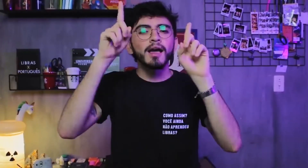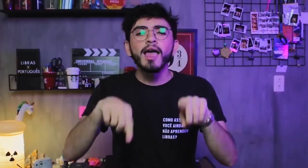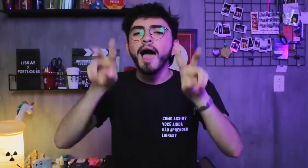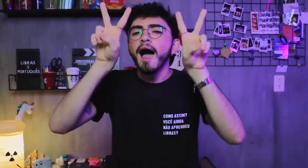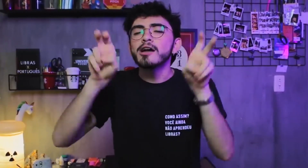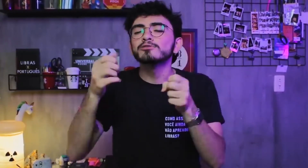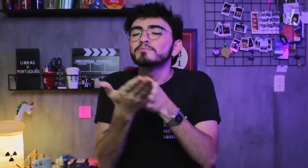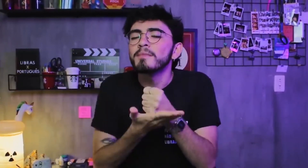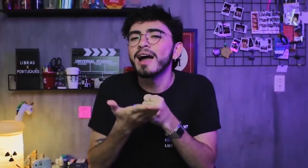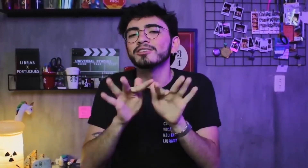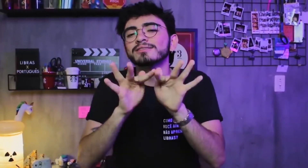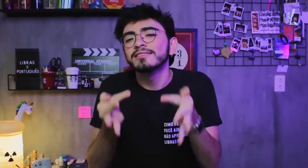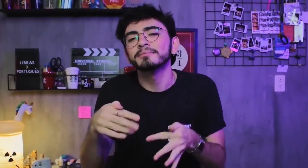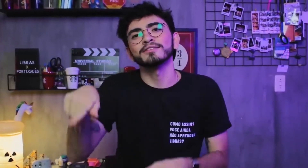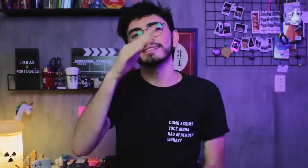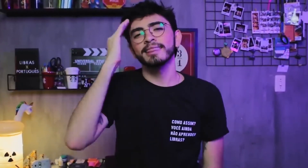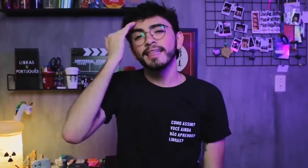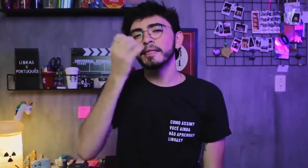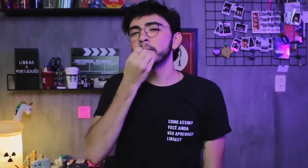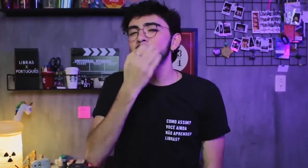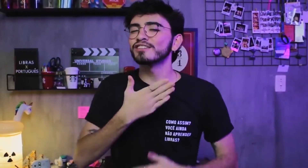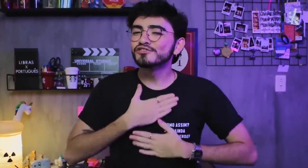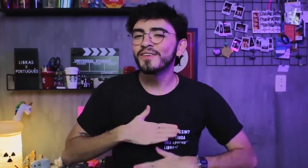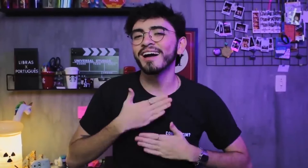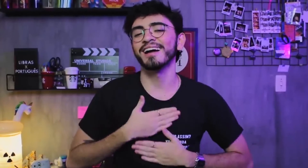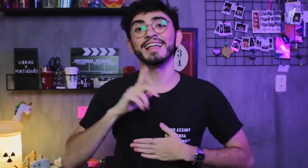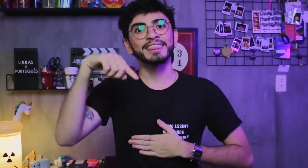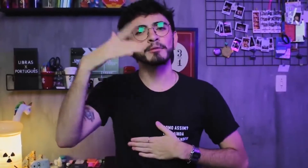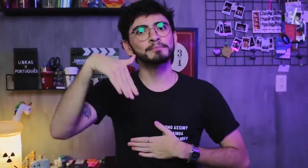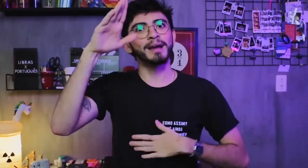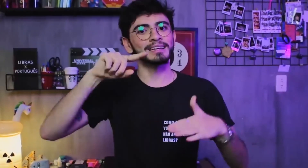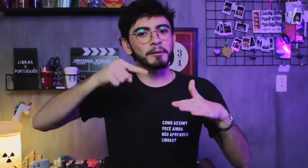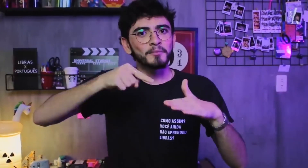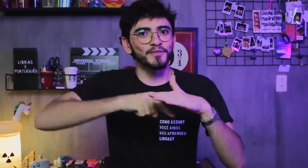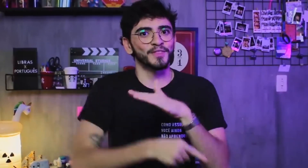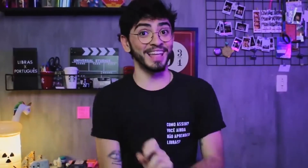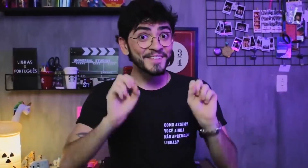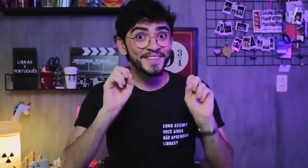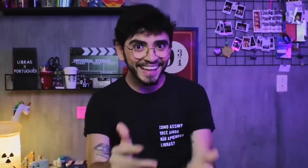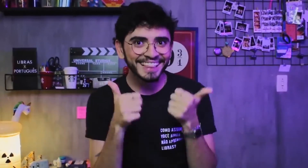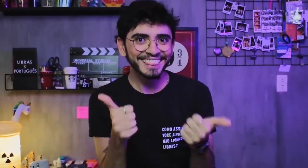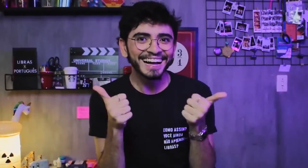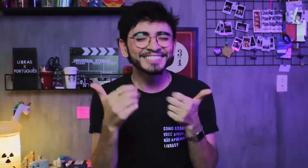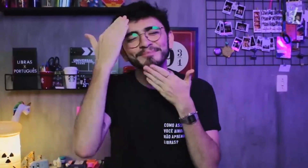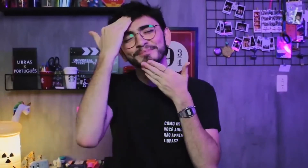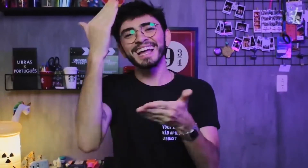ok? Hoje foi apenas uma introdução sobre esse tema, para vocês irem entendendo aos poucos. Depois podemos aprofundar mais nesse assunto,